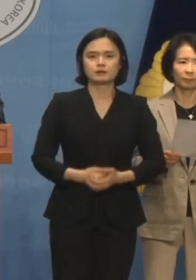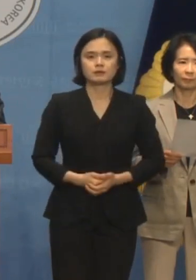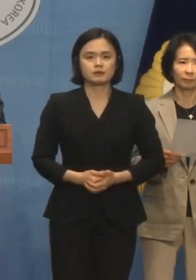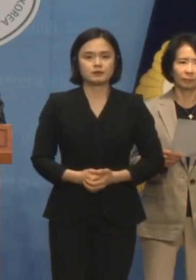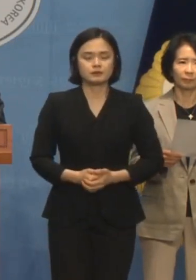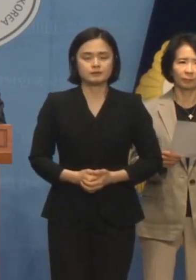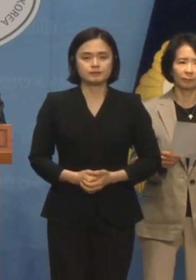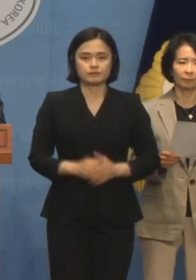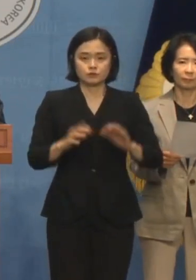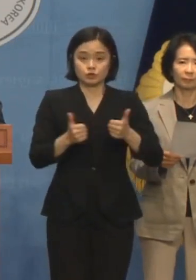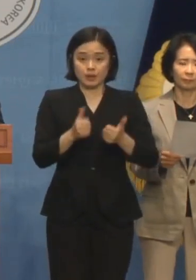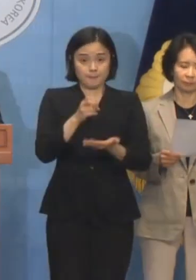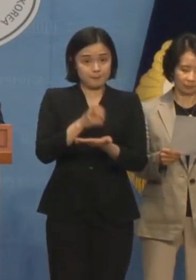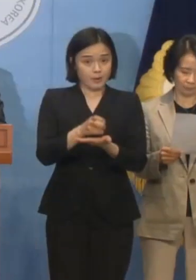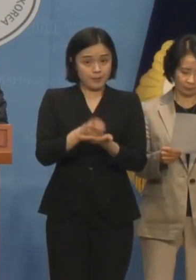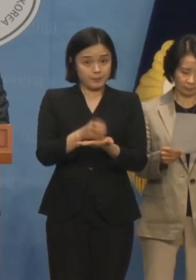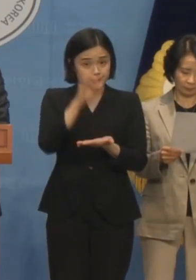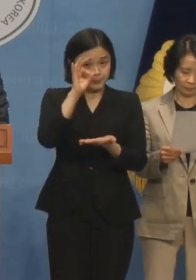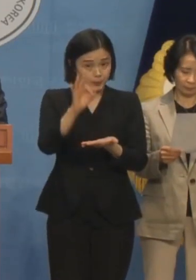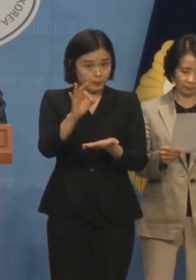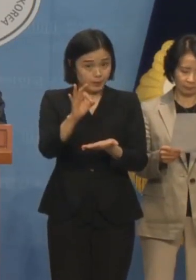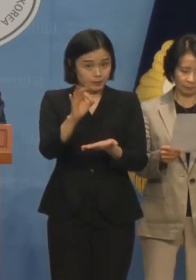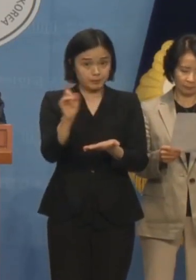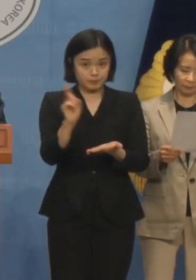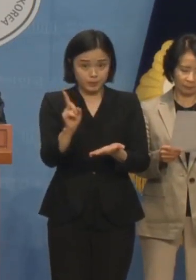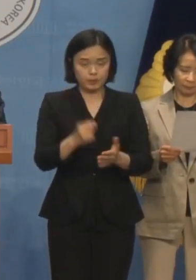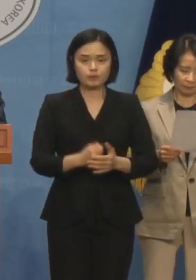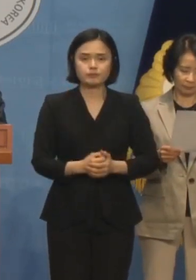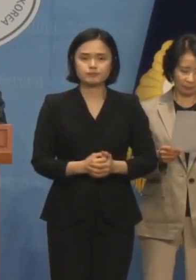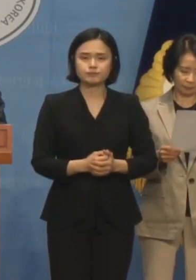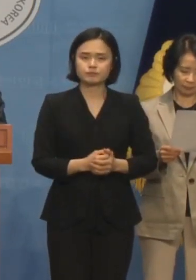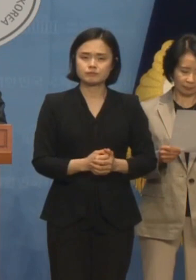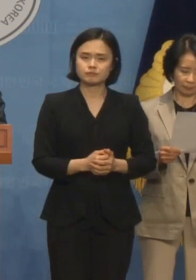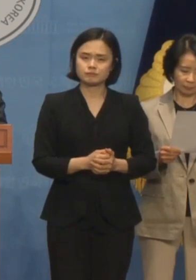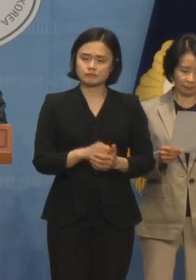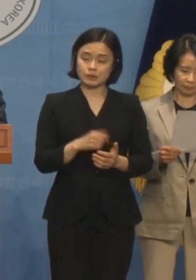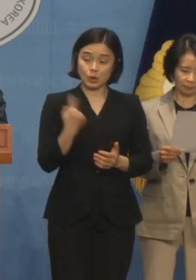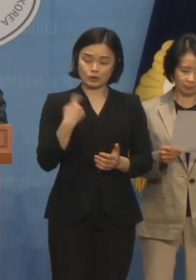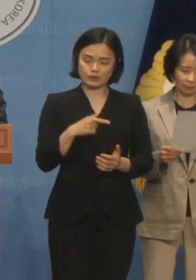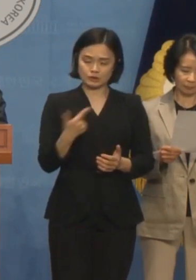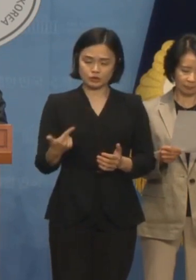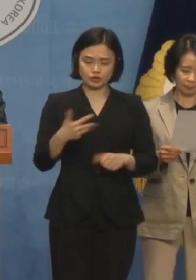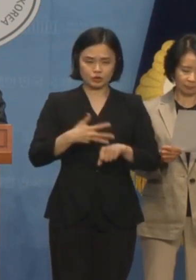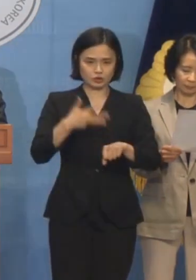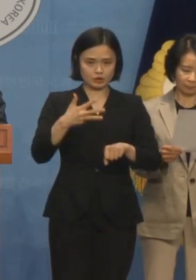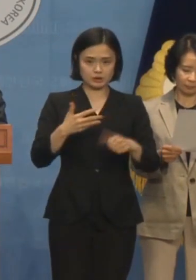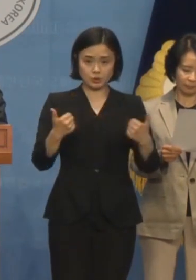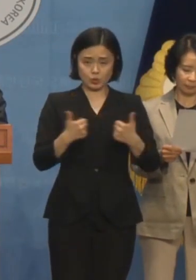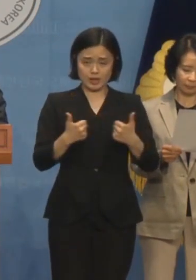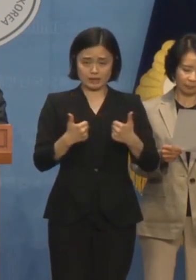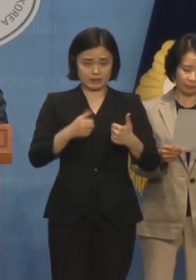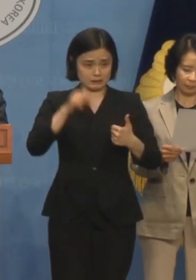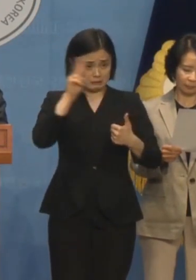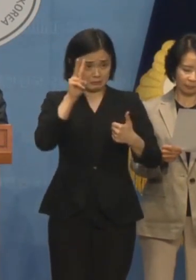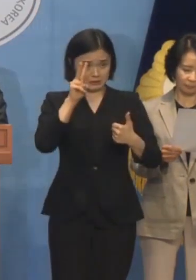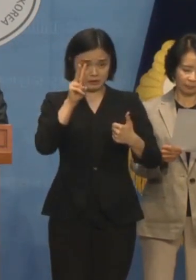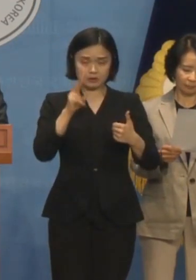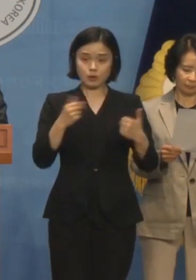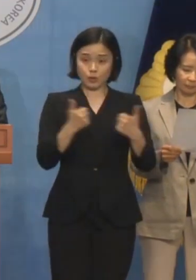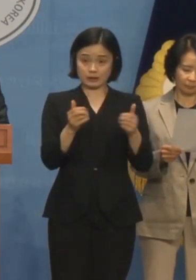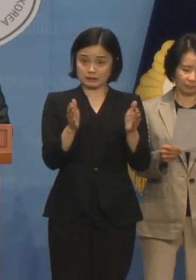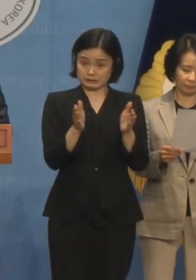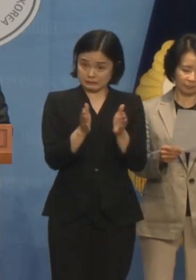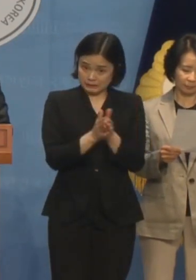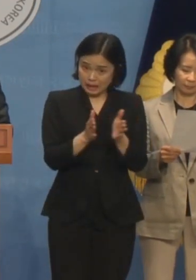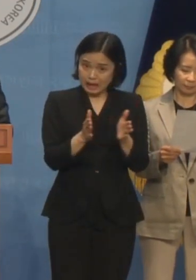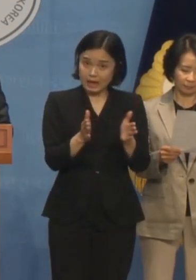하지만 국회법 권고와 전례가 드러나자 밤 8시 회의 속개 이후 번개처럼 안조위